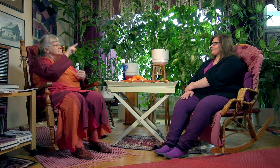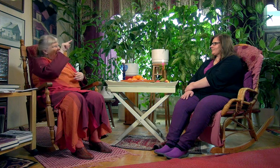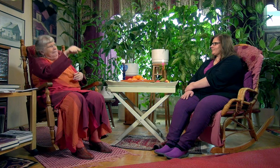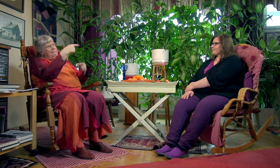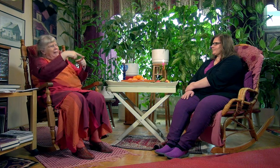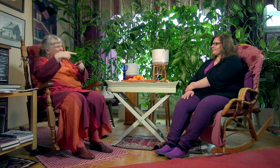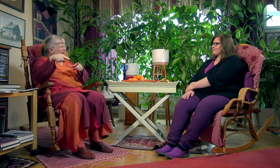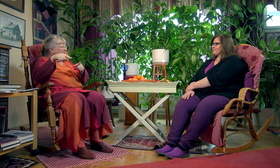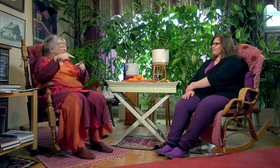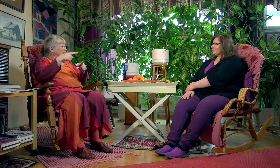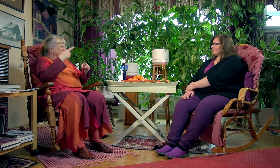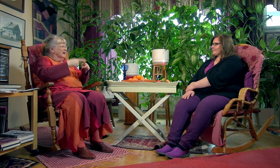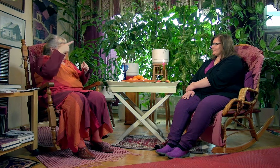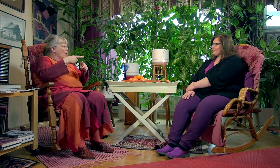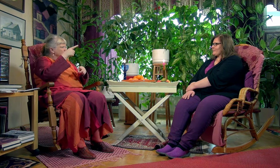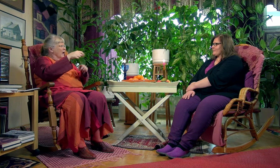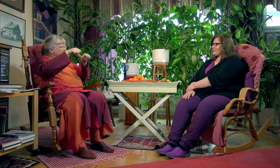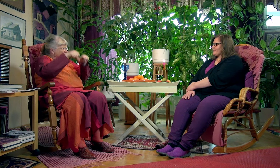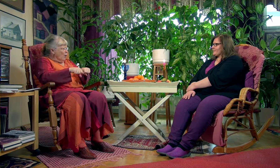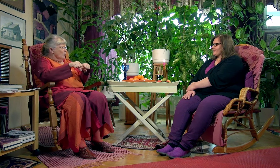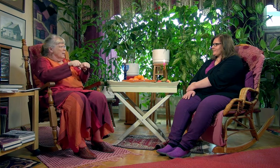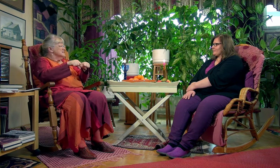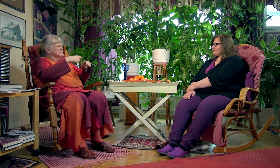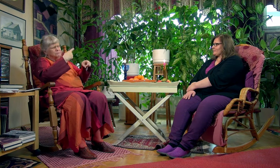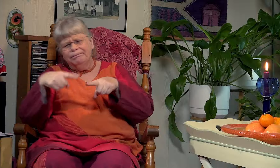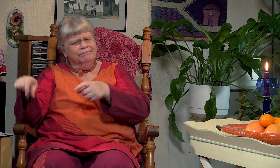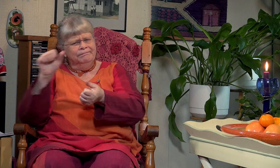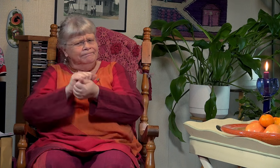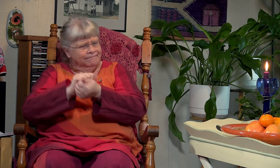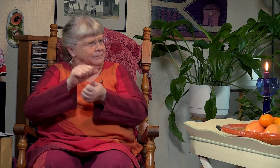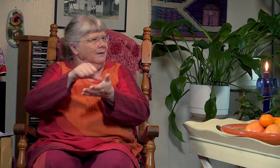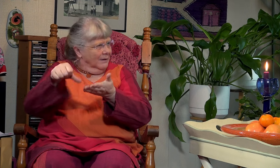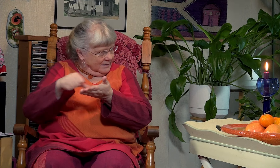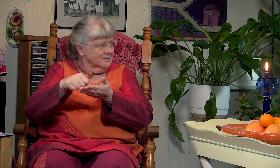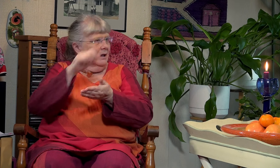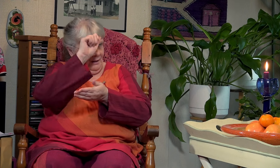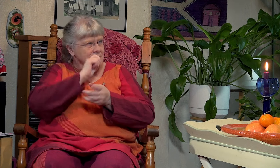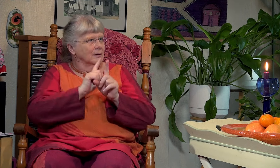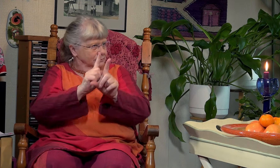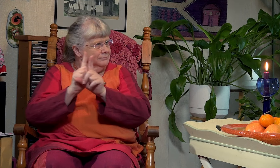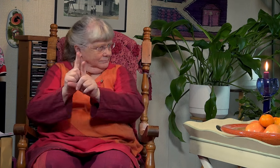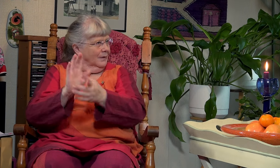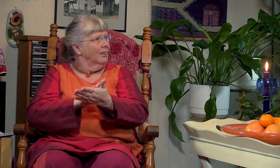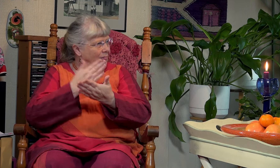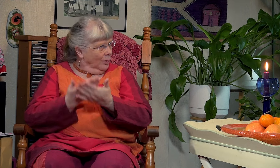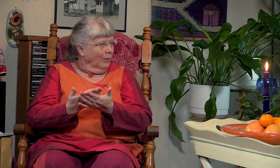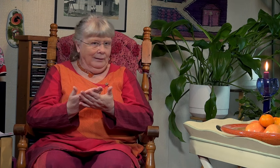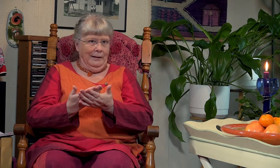pankissa ja erilaisissa kaikissa rautakaupassa asioin isäni kanssa näissä